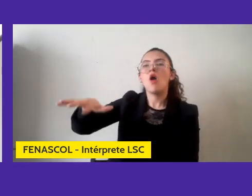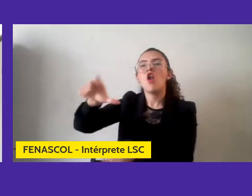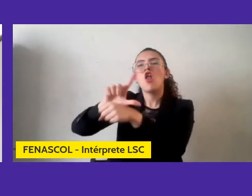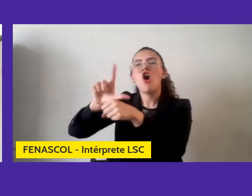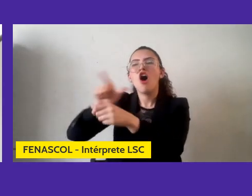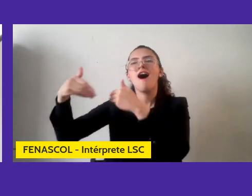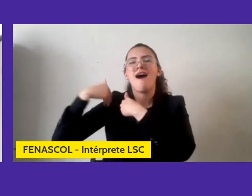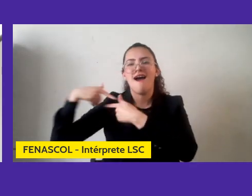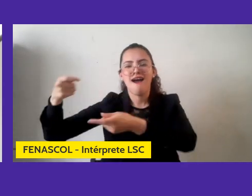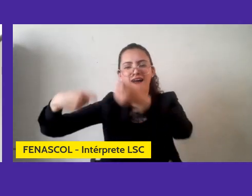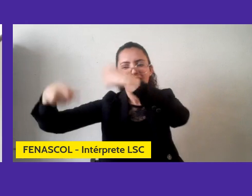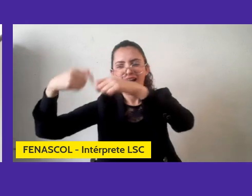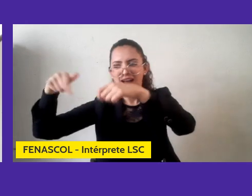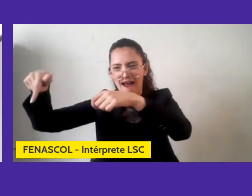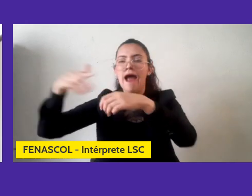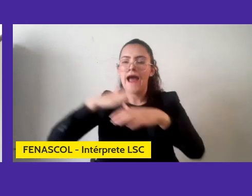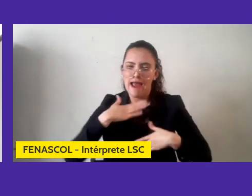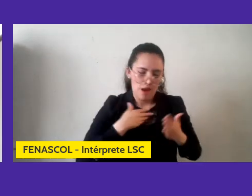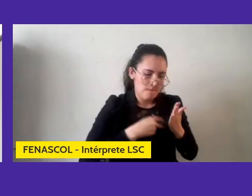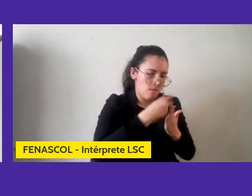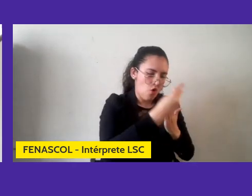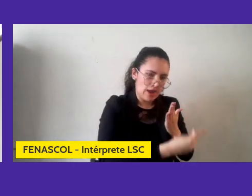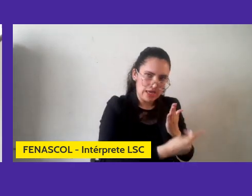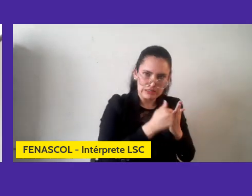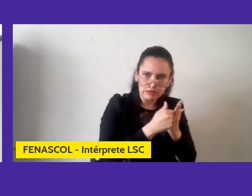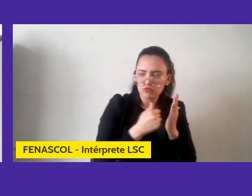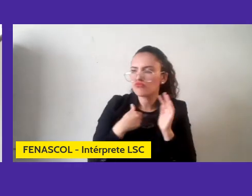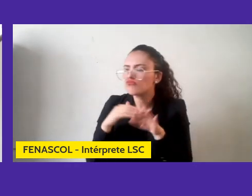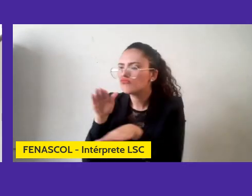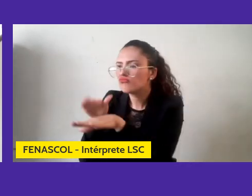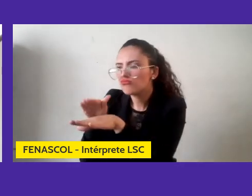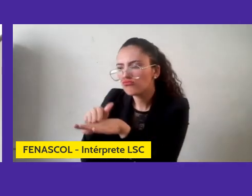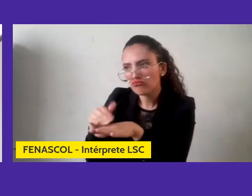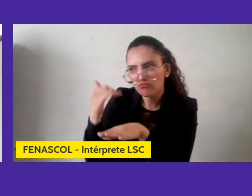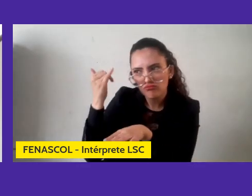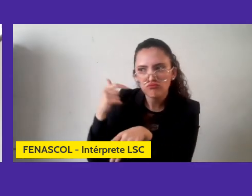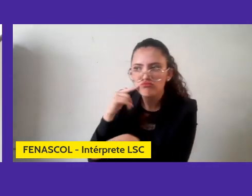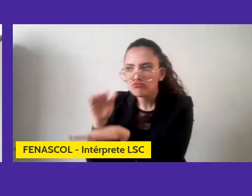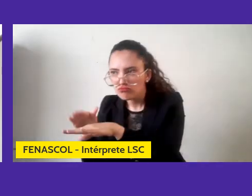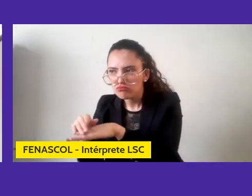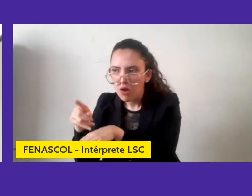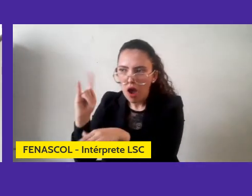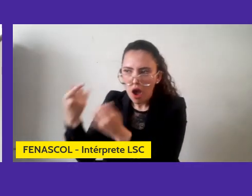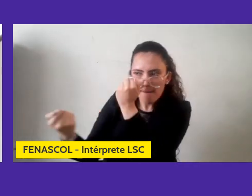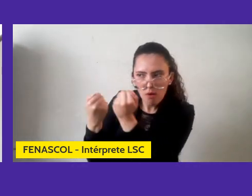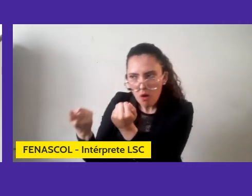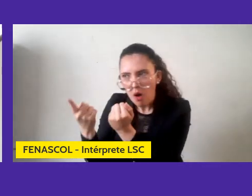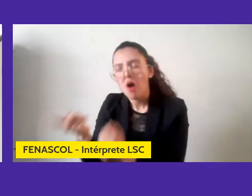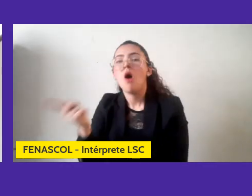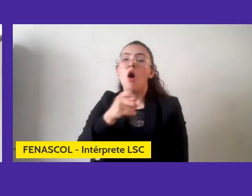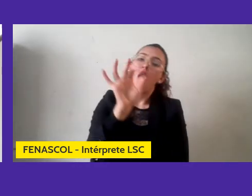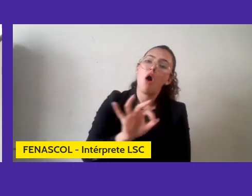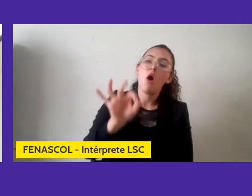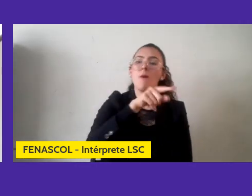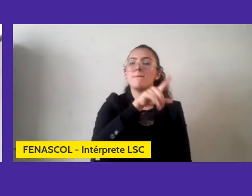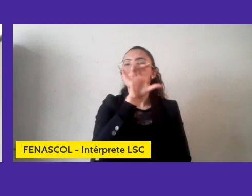presentarles el proyecto, decirle, mira, estoy con esto, aplicar a fondos de los países, de